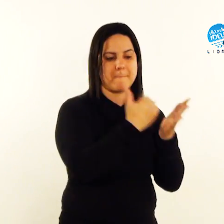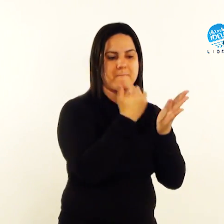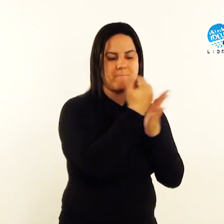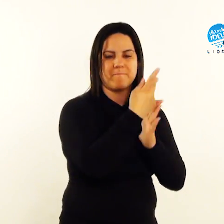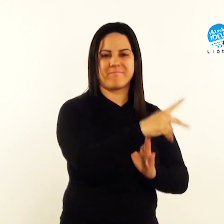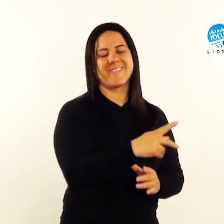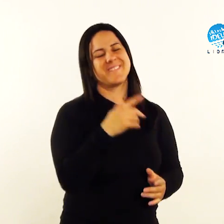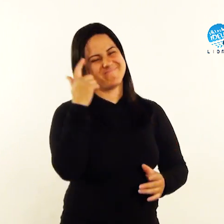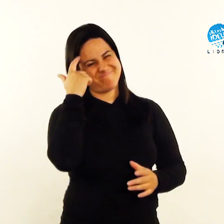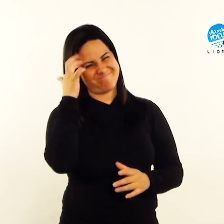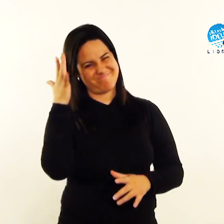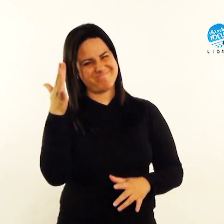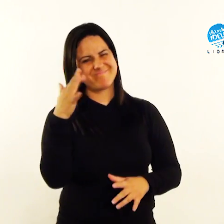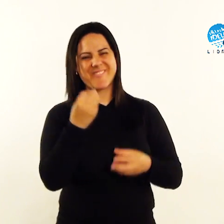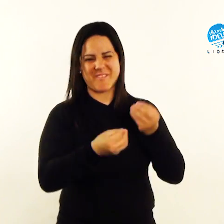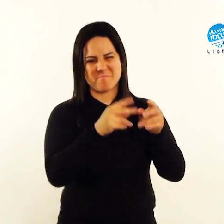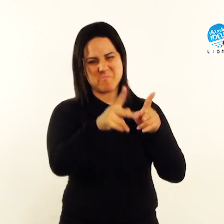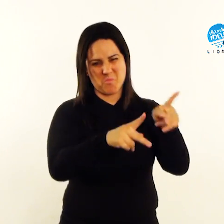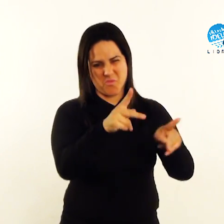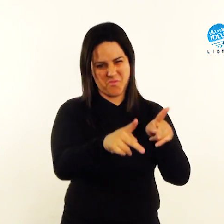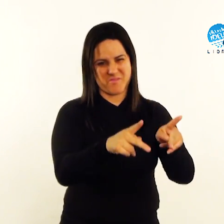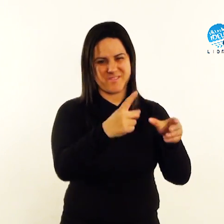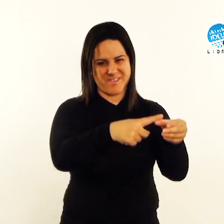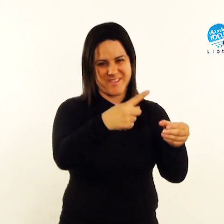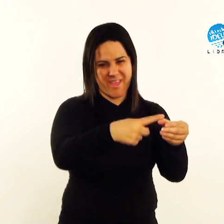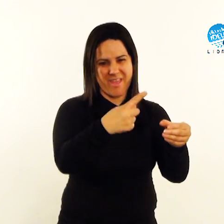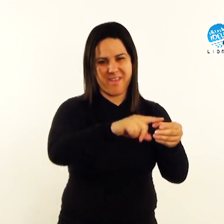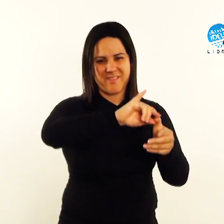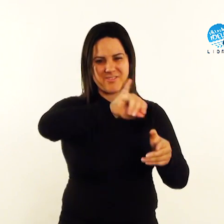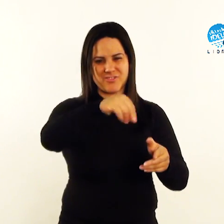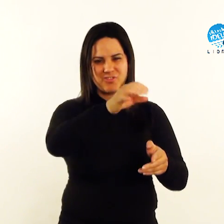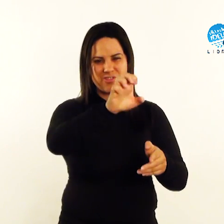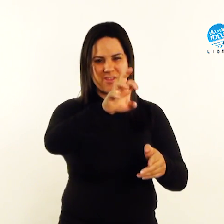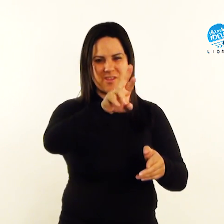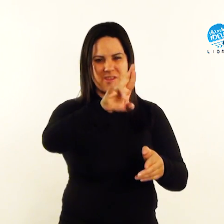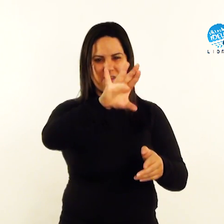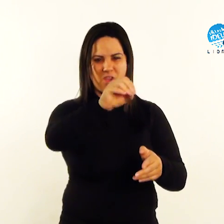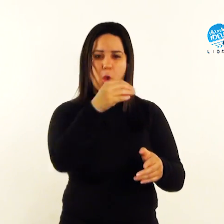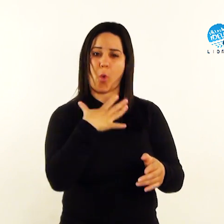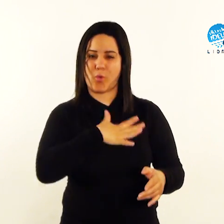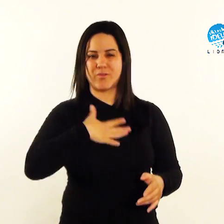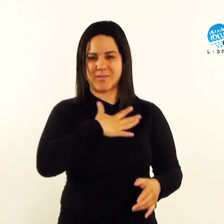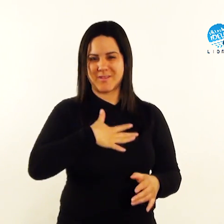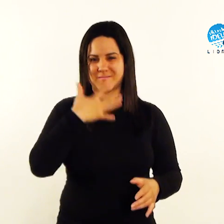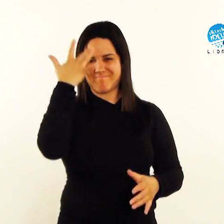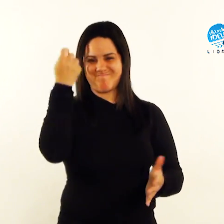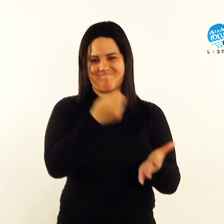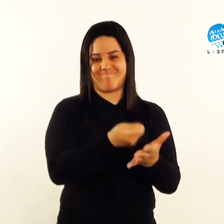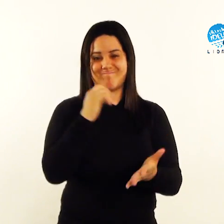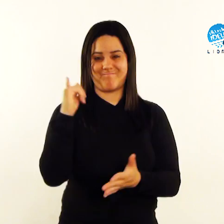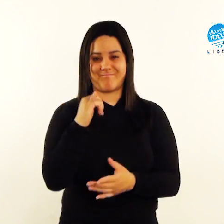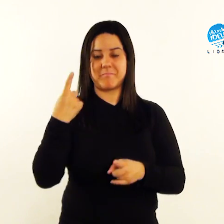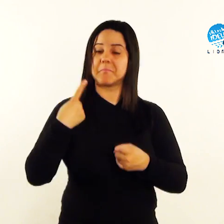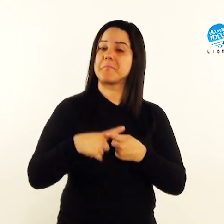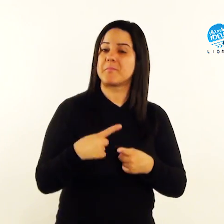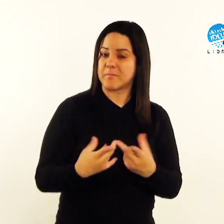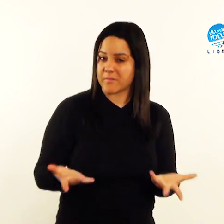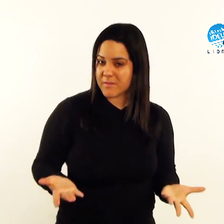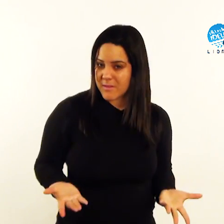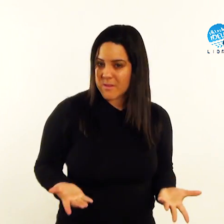da cidade gostava dos coletores de impostos. Por quê? Porque eles sabiam que ele tinha